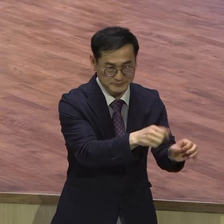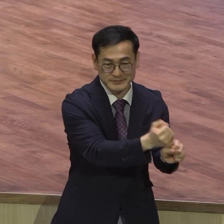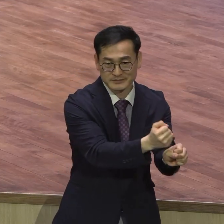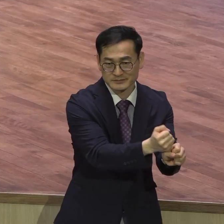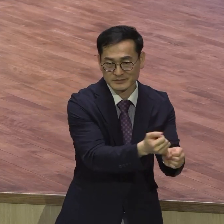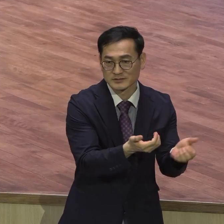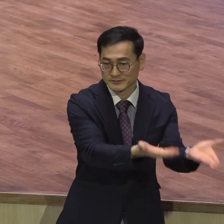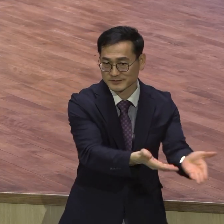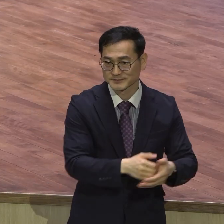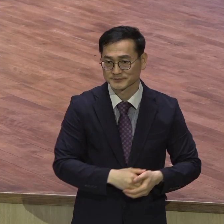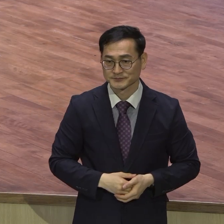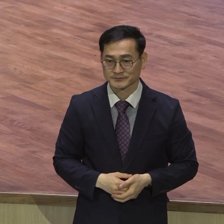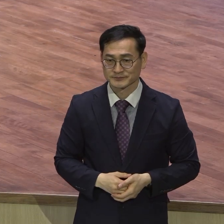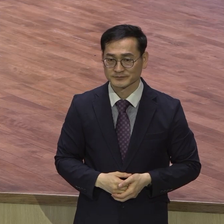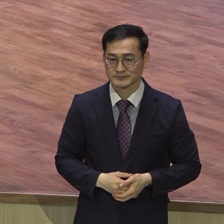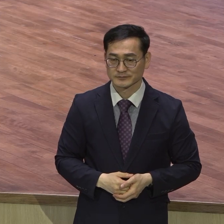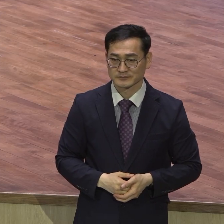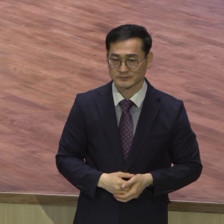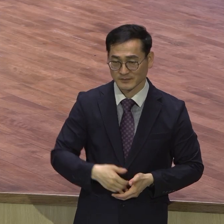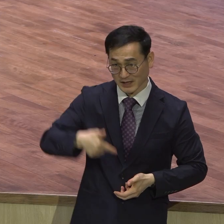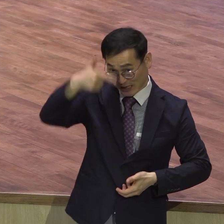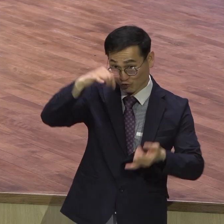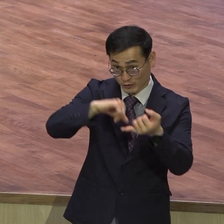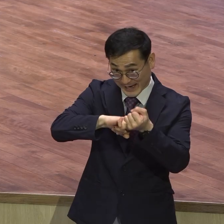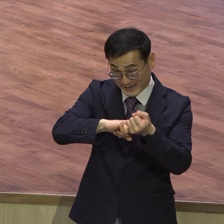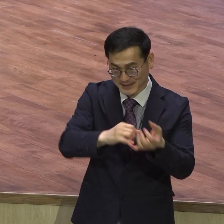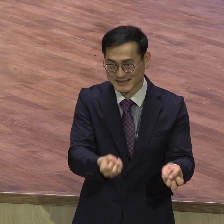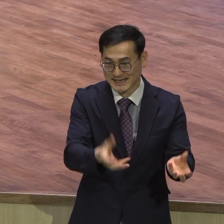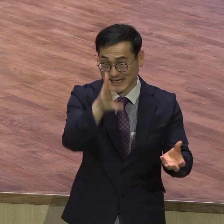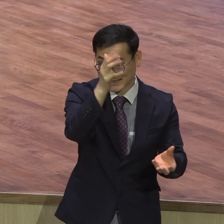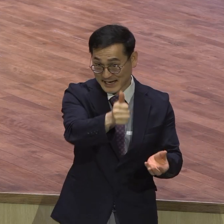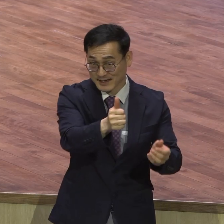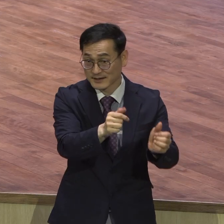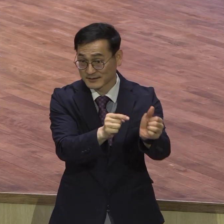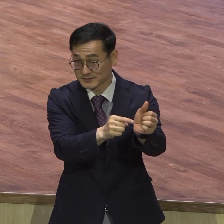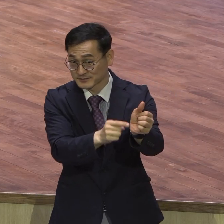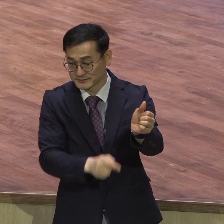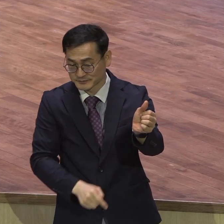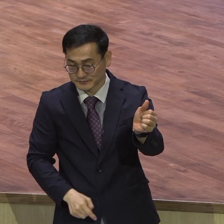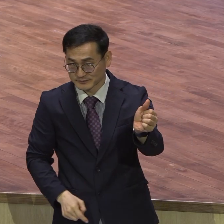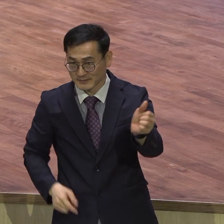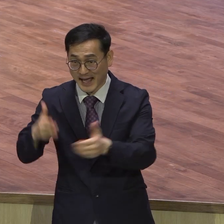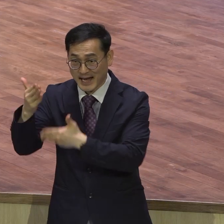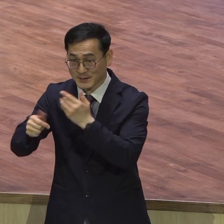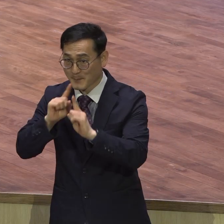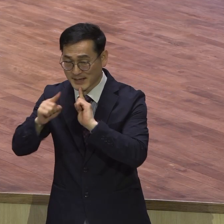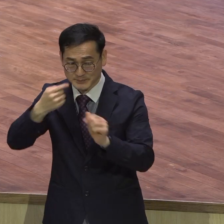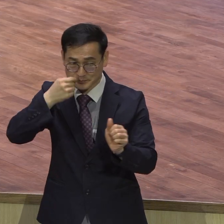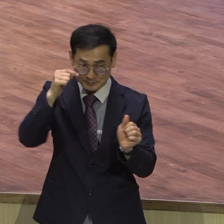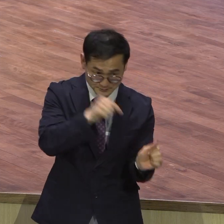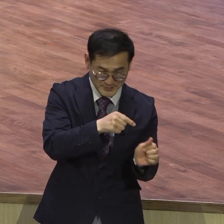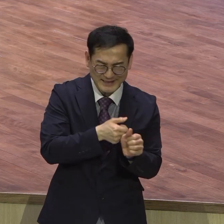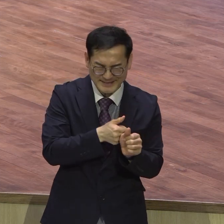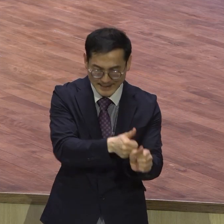구약의 제사장은 특별히 예수님의 하나님의 말씀에 따라서